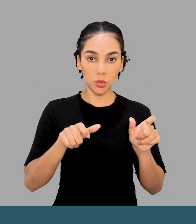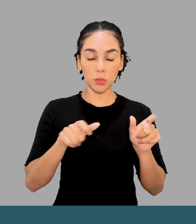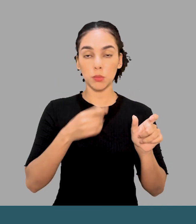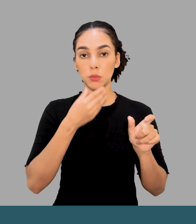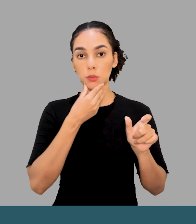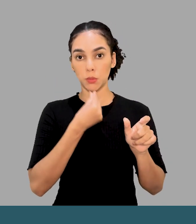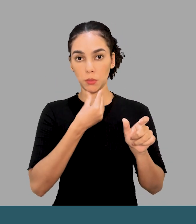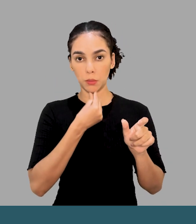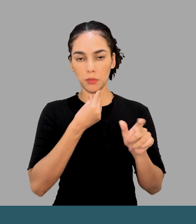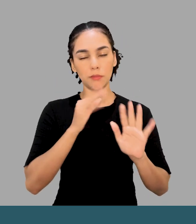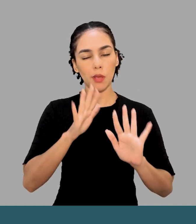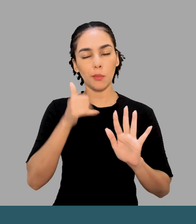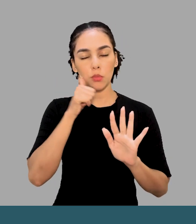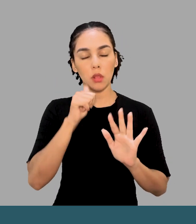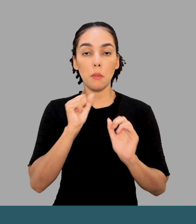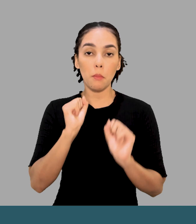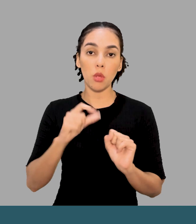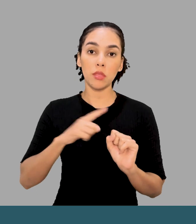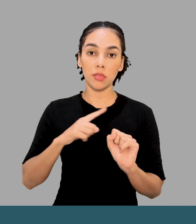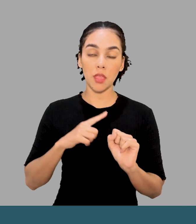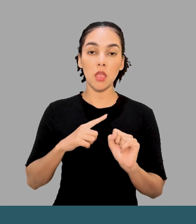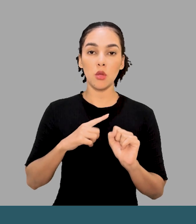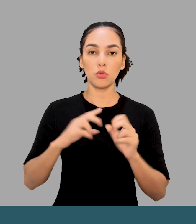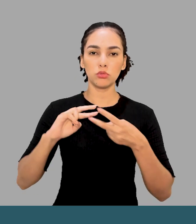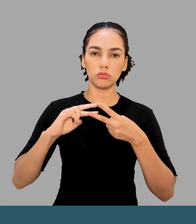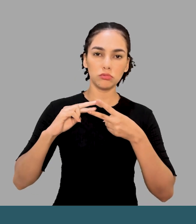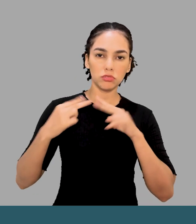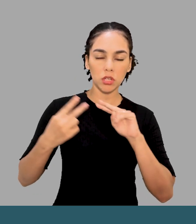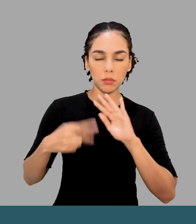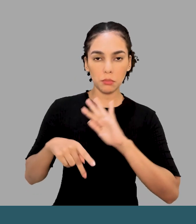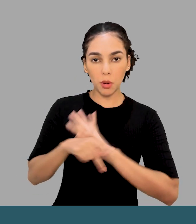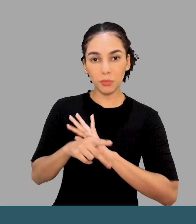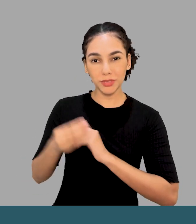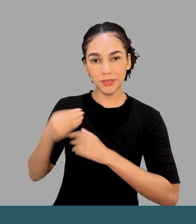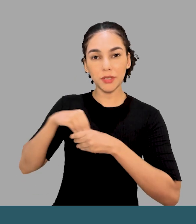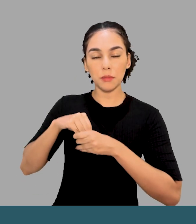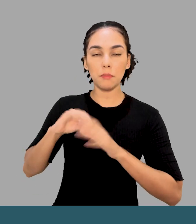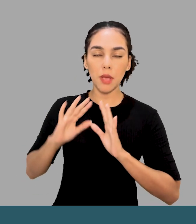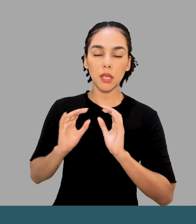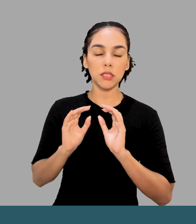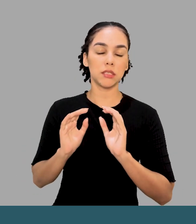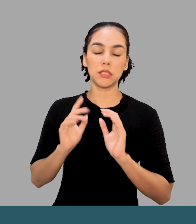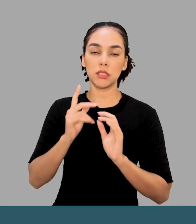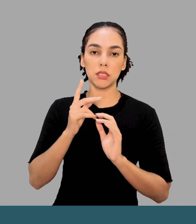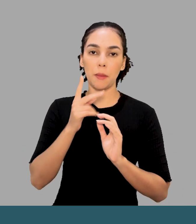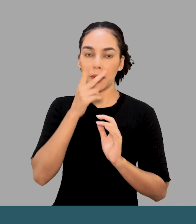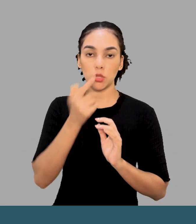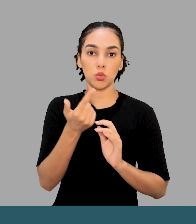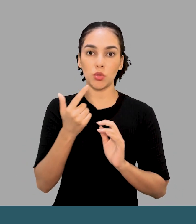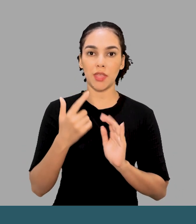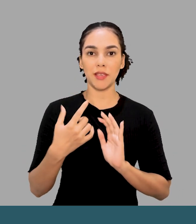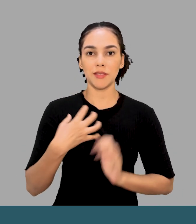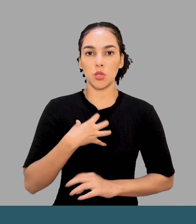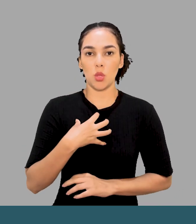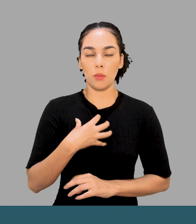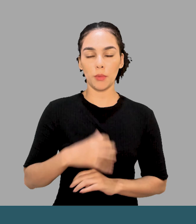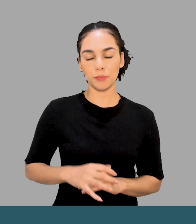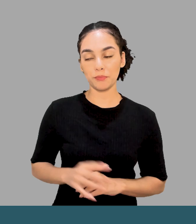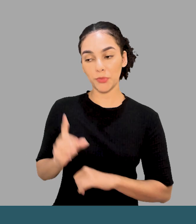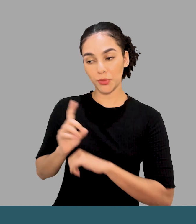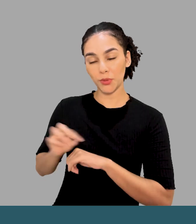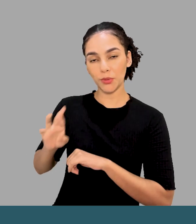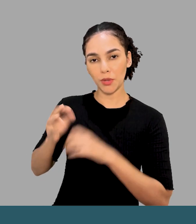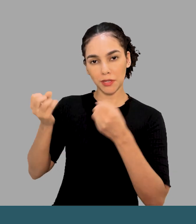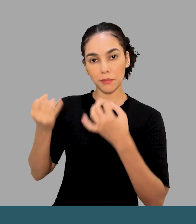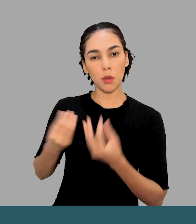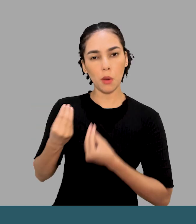as mulheres, apesar de também poderem carregar os genes da distrofia, costumam ser assintomáticas. O Dr. Acari explica como isso